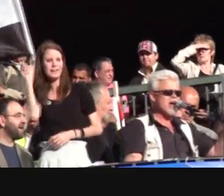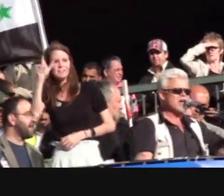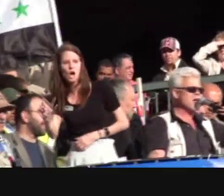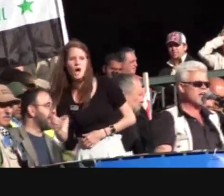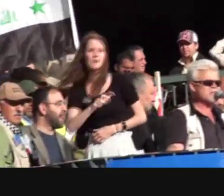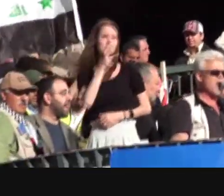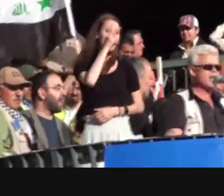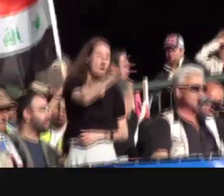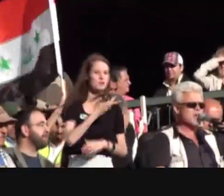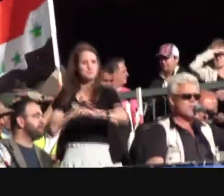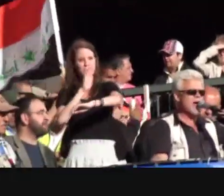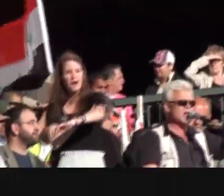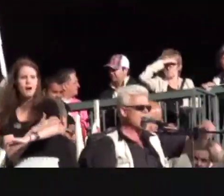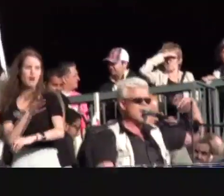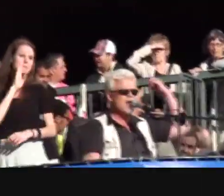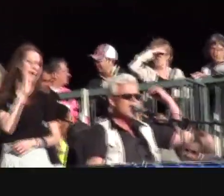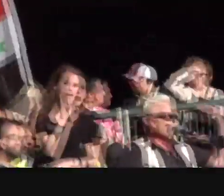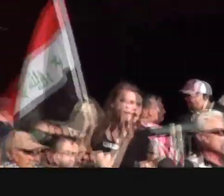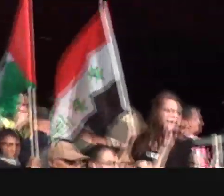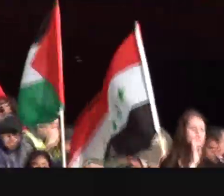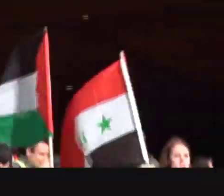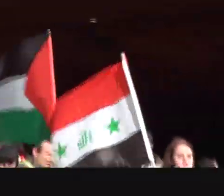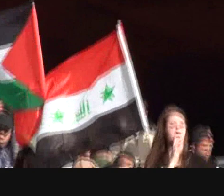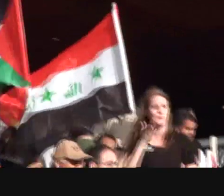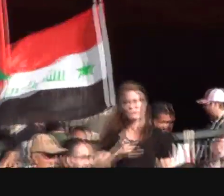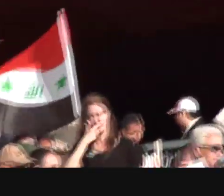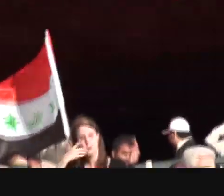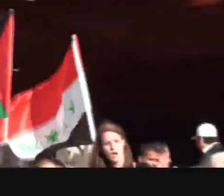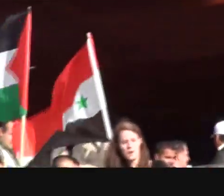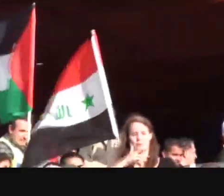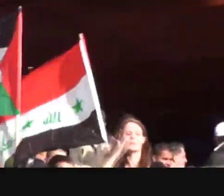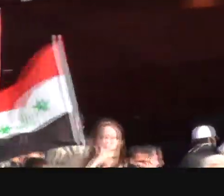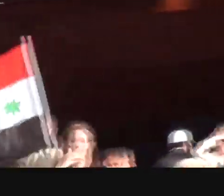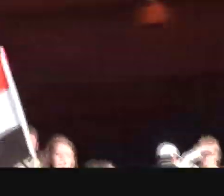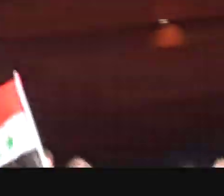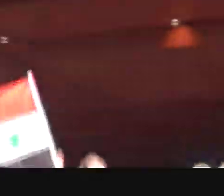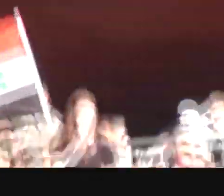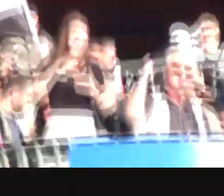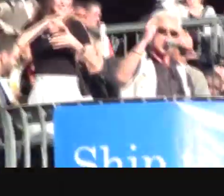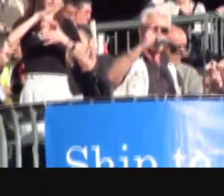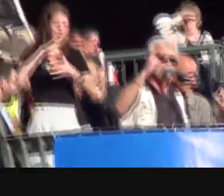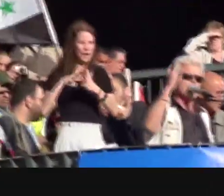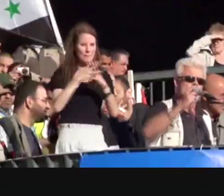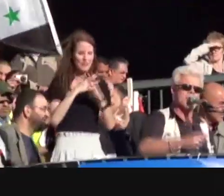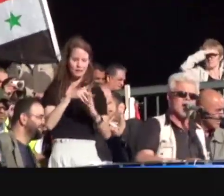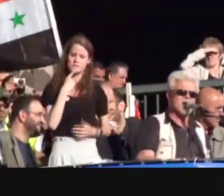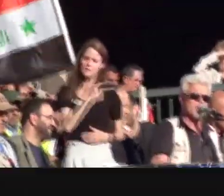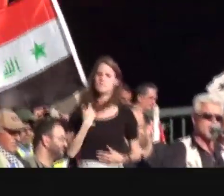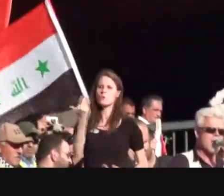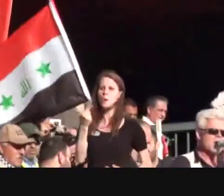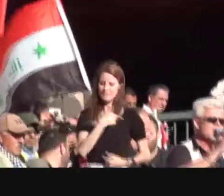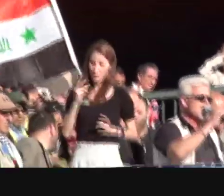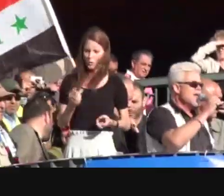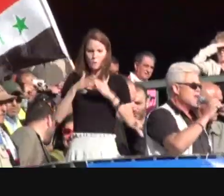Italien, Frankrike, Spanien, Belgien, Nordafrika, Latinamerika. De säger vi kommer med